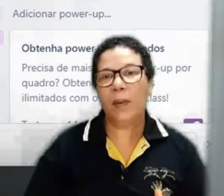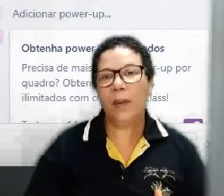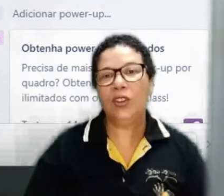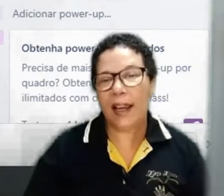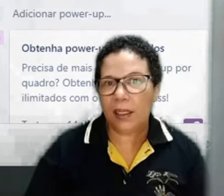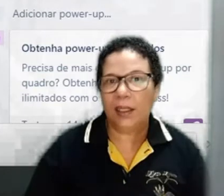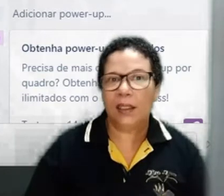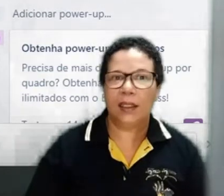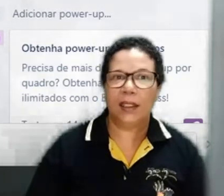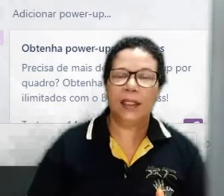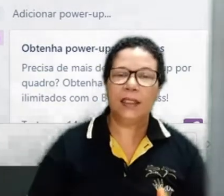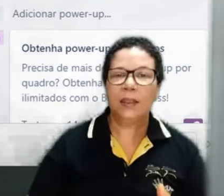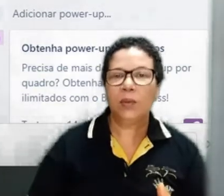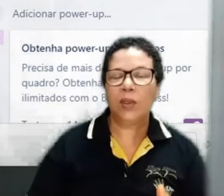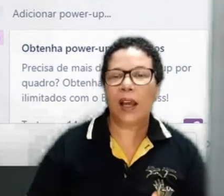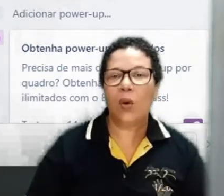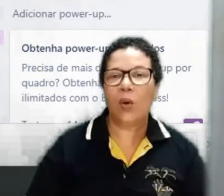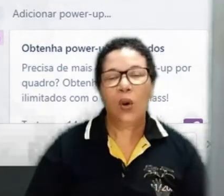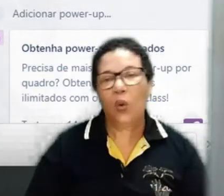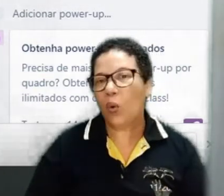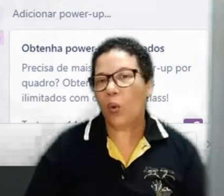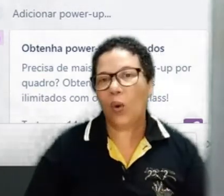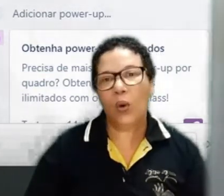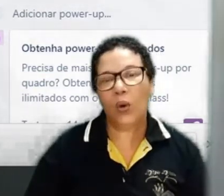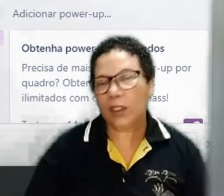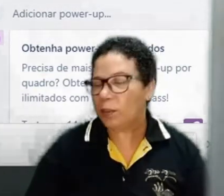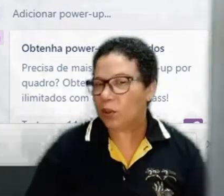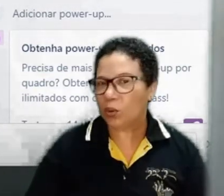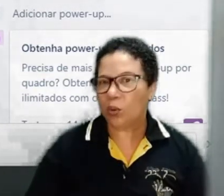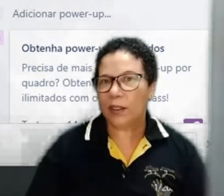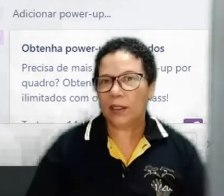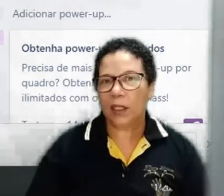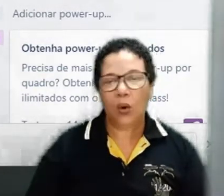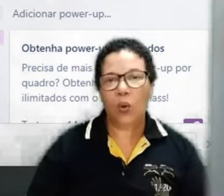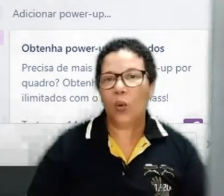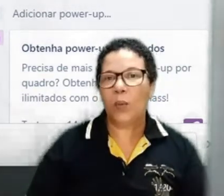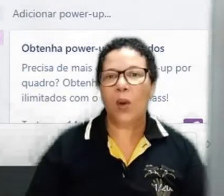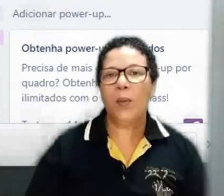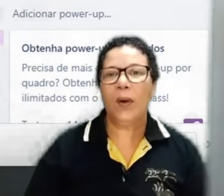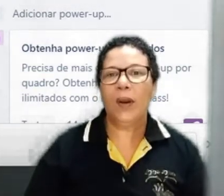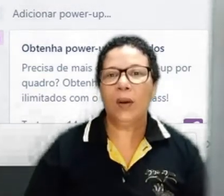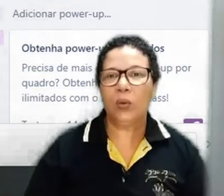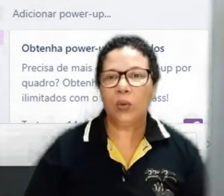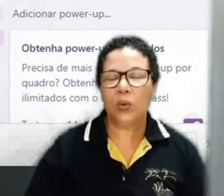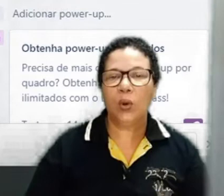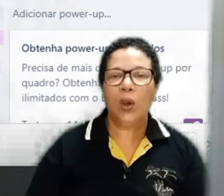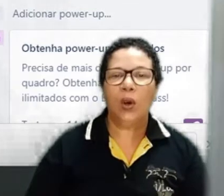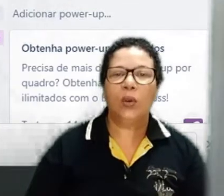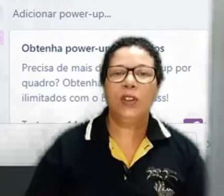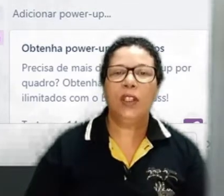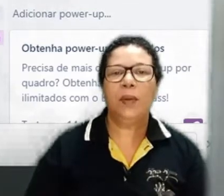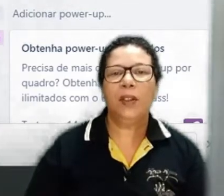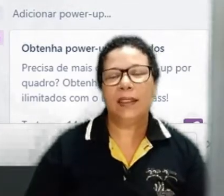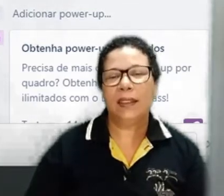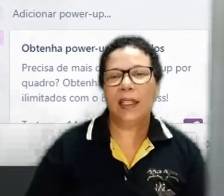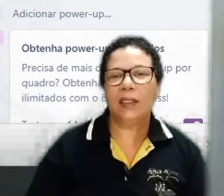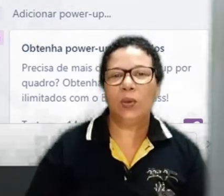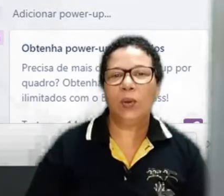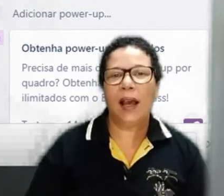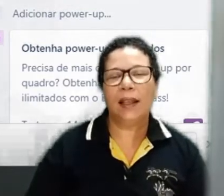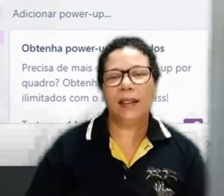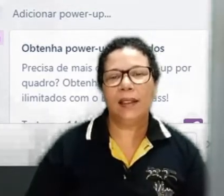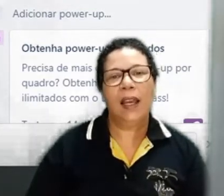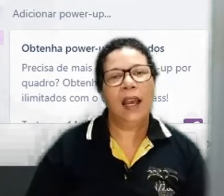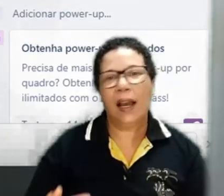compartilhar também, né, esse mural com outras pessoas ou com o próprio aluno, onde ele pode ter